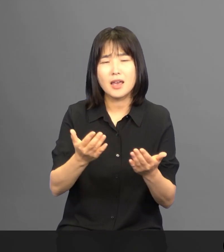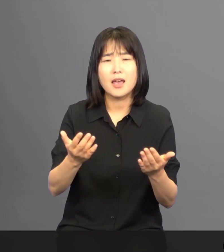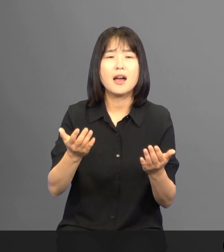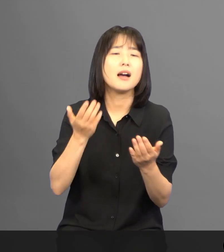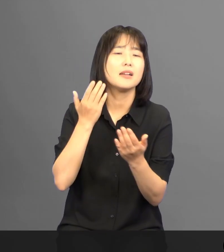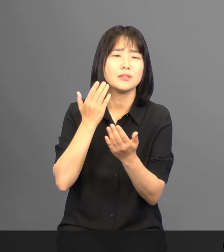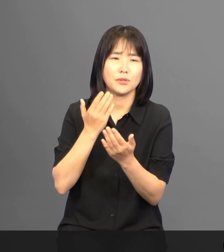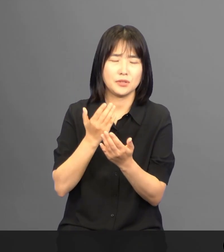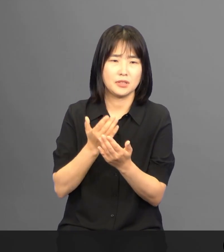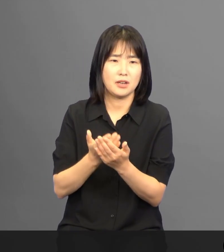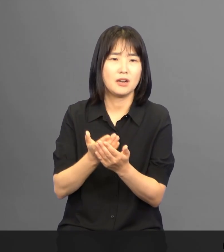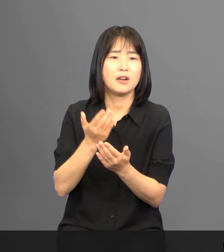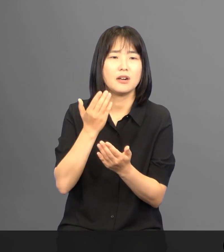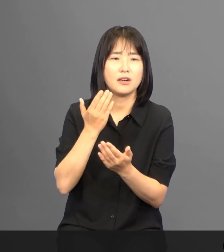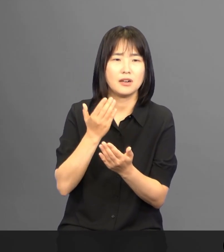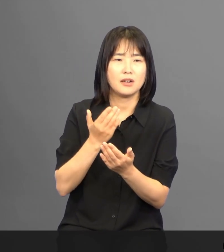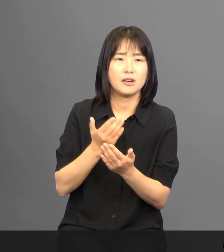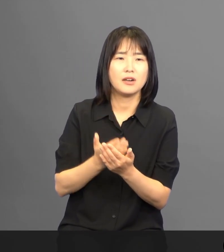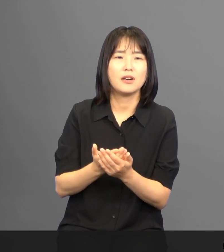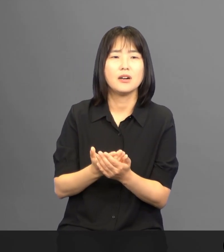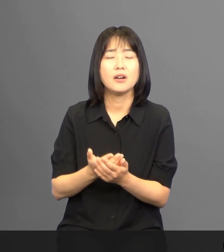용서하게 하소서.